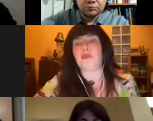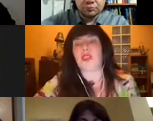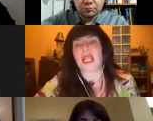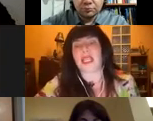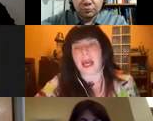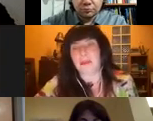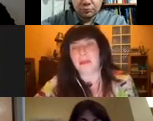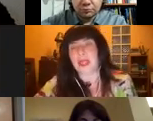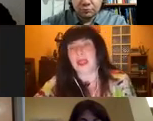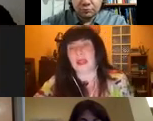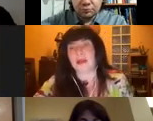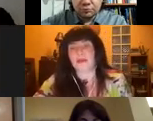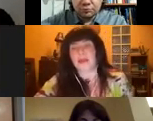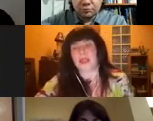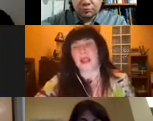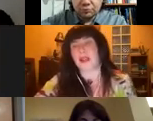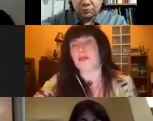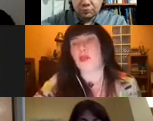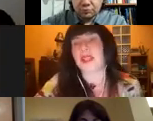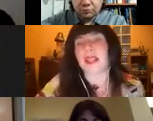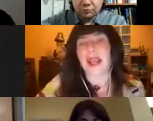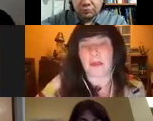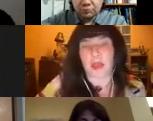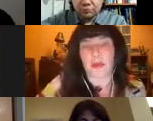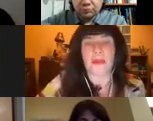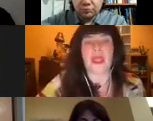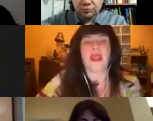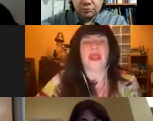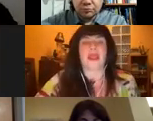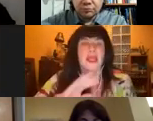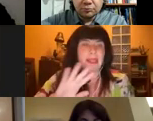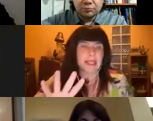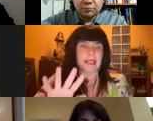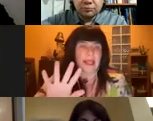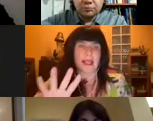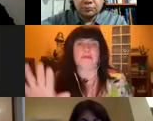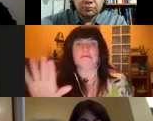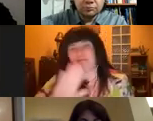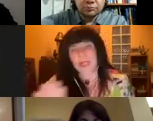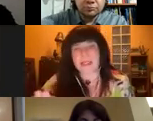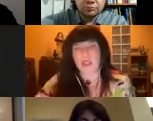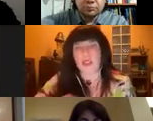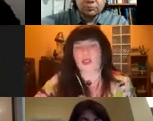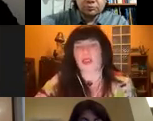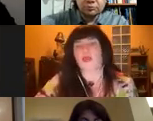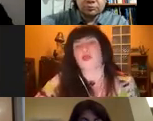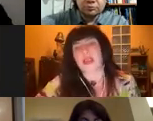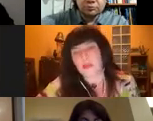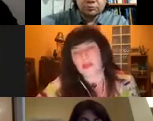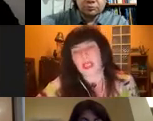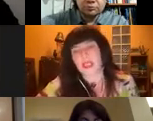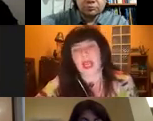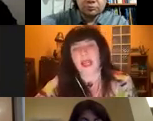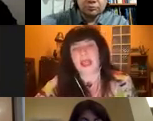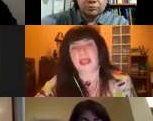sistema de modalidad desde la cláusula como intercambio. Este es el diseño metodológico que